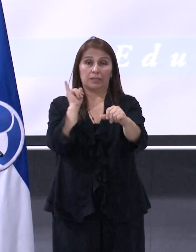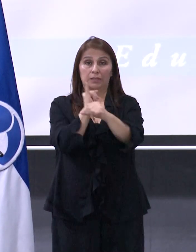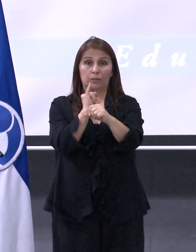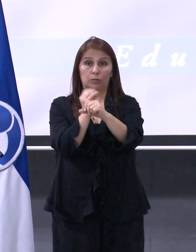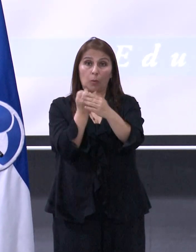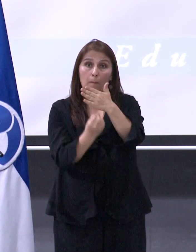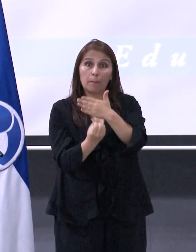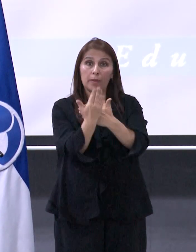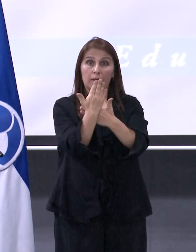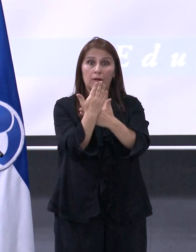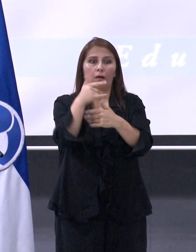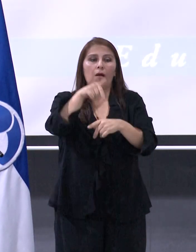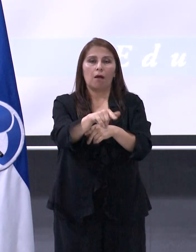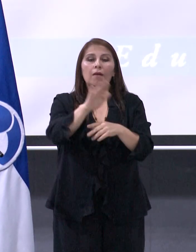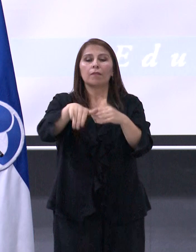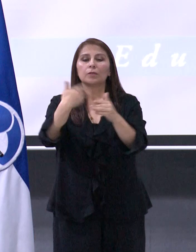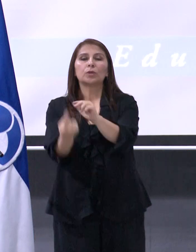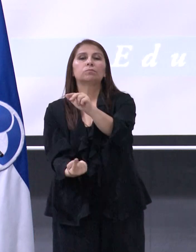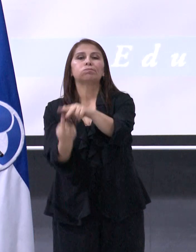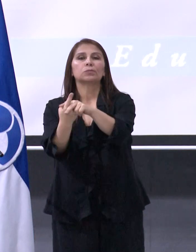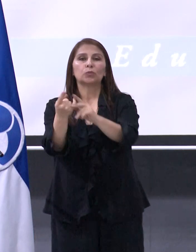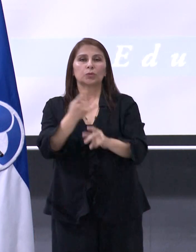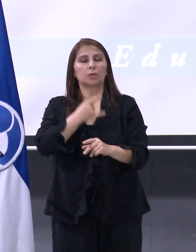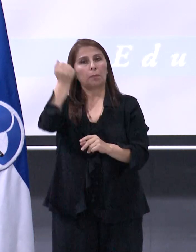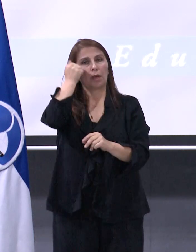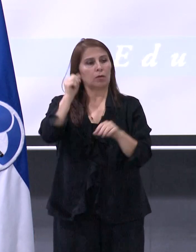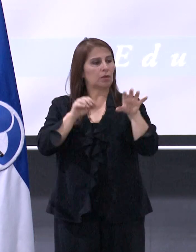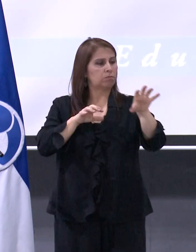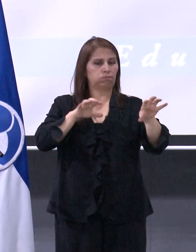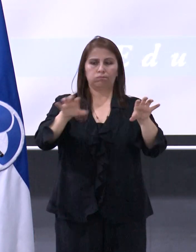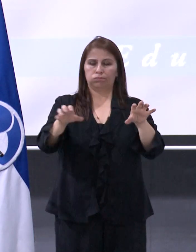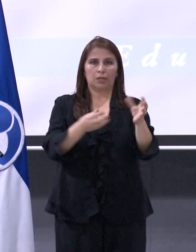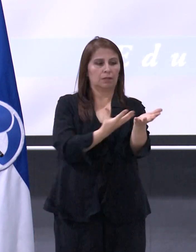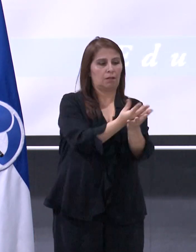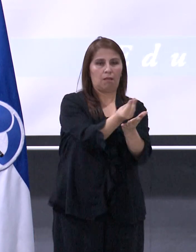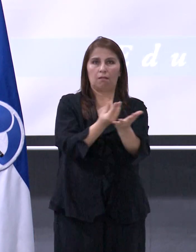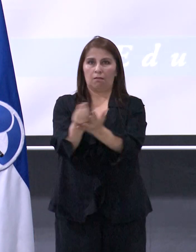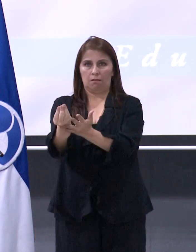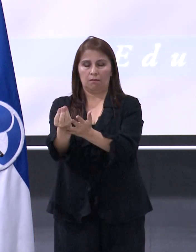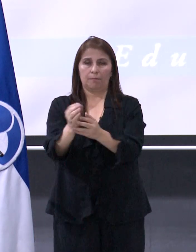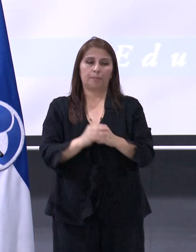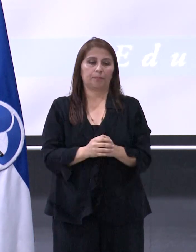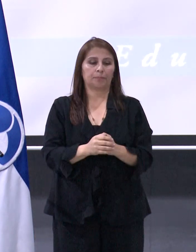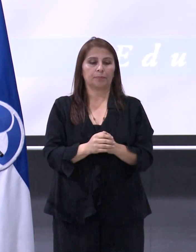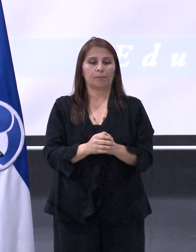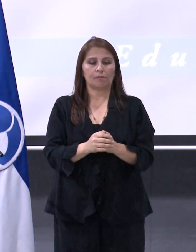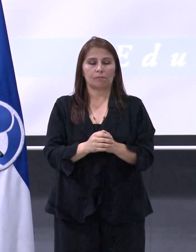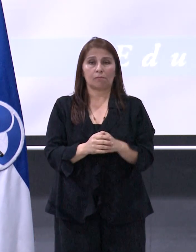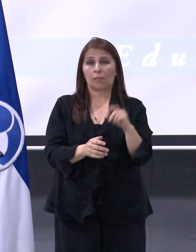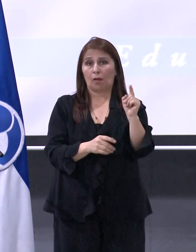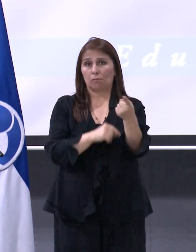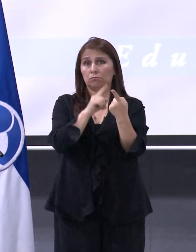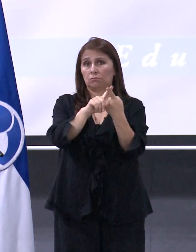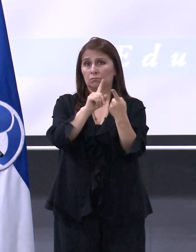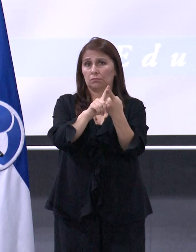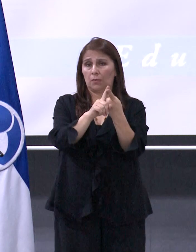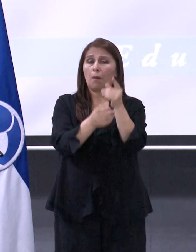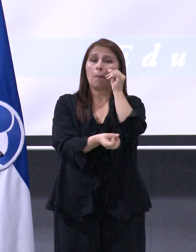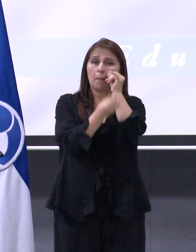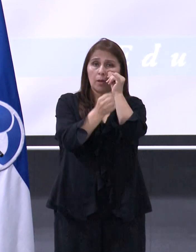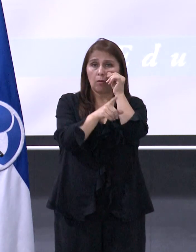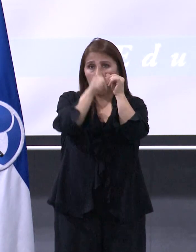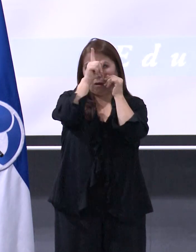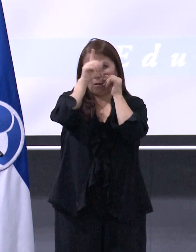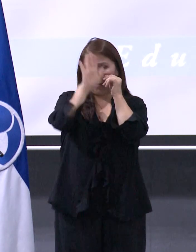y luego universidad pedagógica nacional yo creo que hay dos grandes tendencias uno pues es la toda la pedagogía alemana toda la tradición